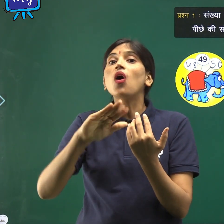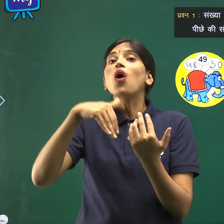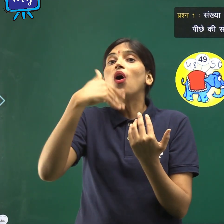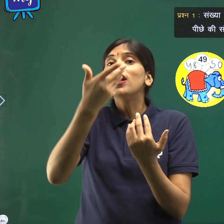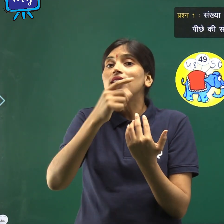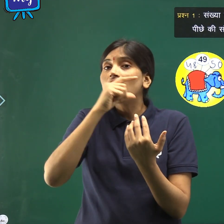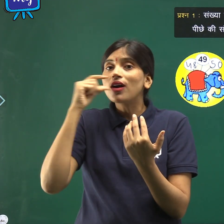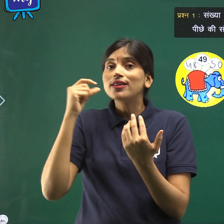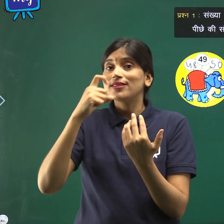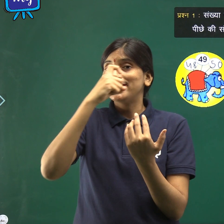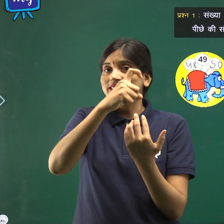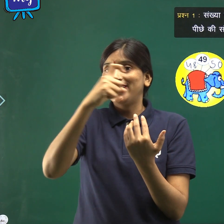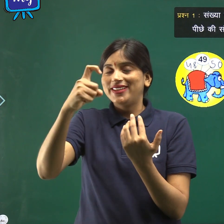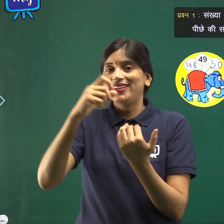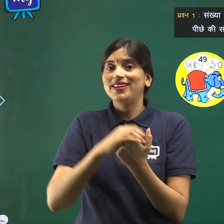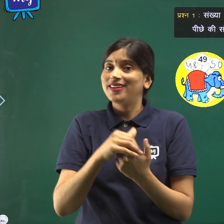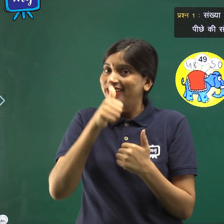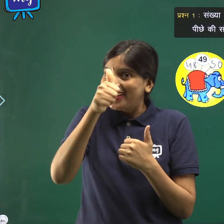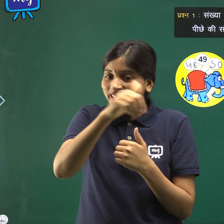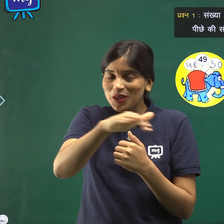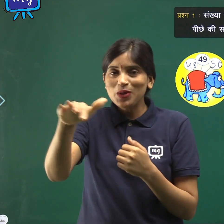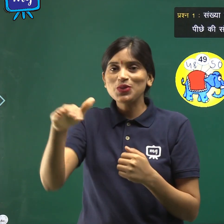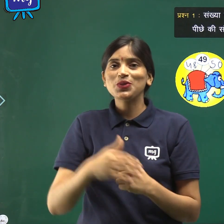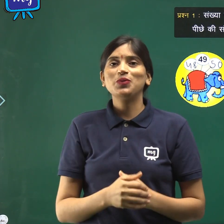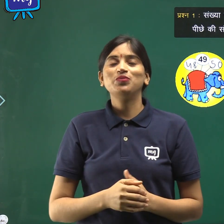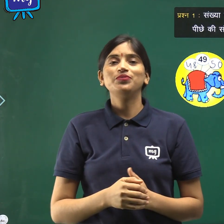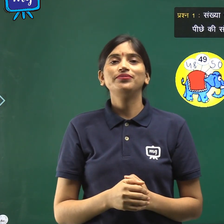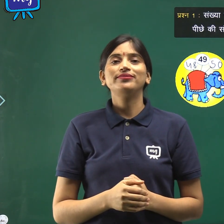और 77। ठीक है बच्चों,